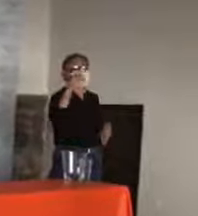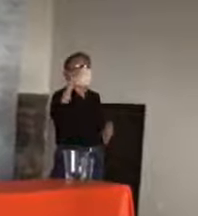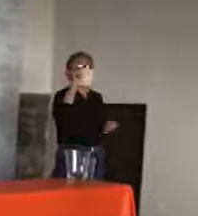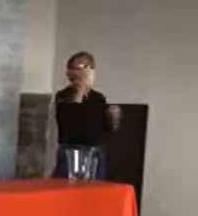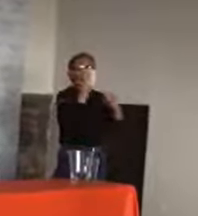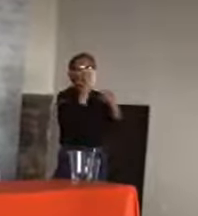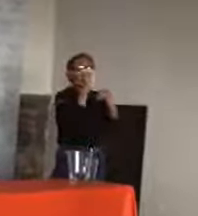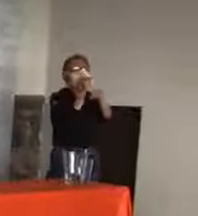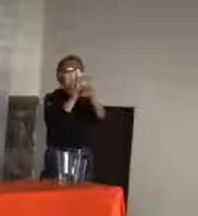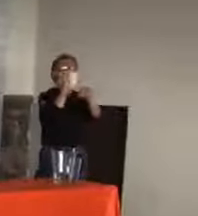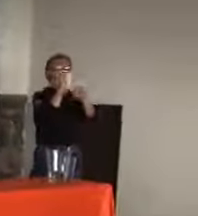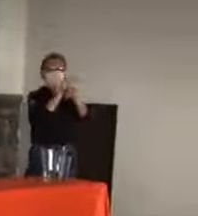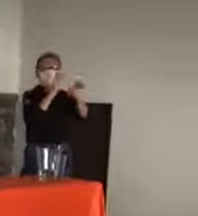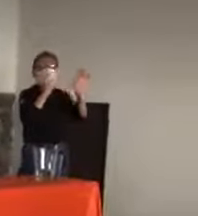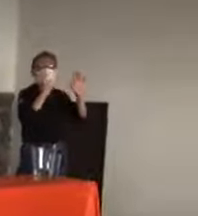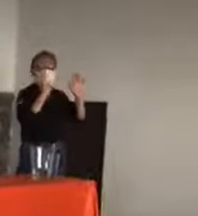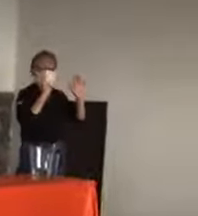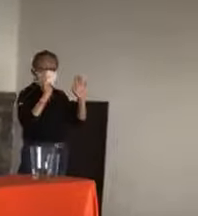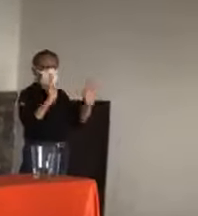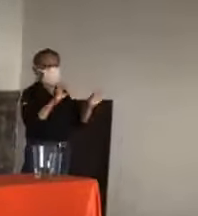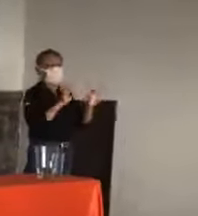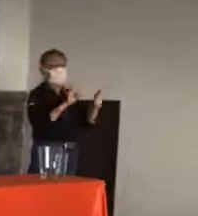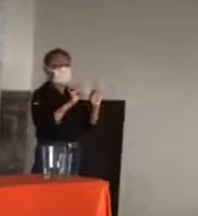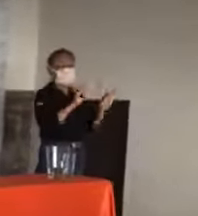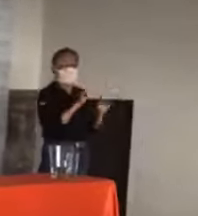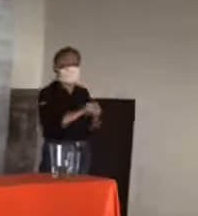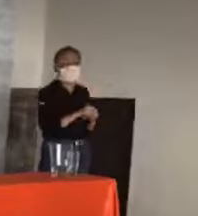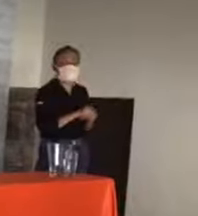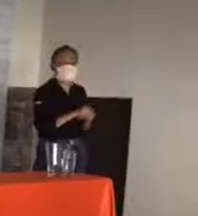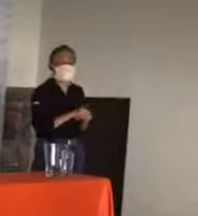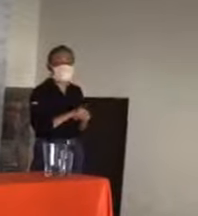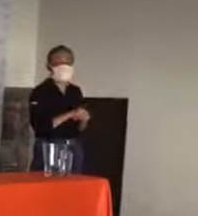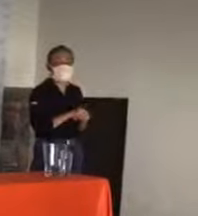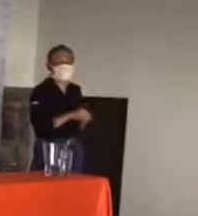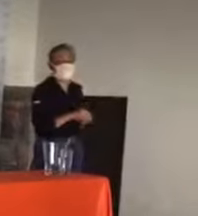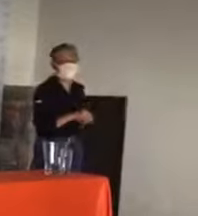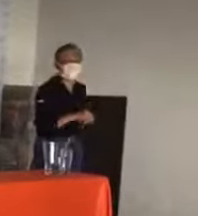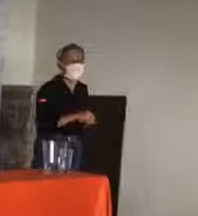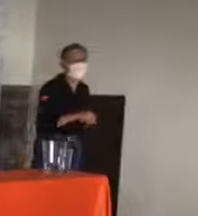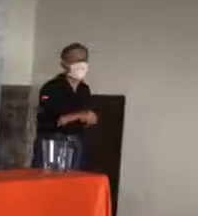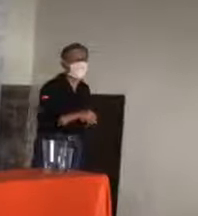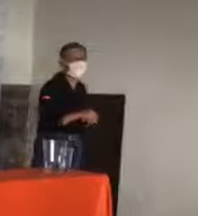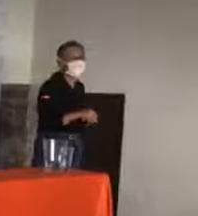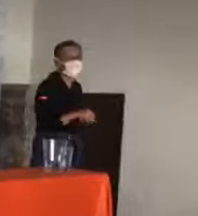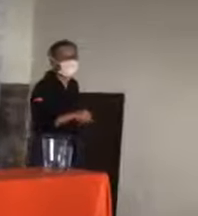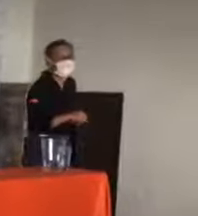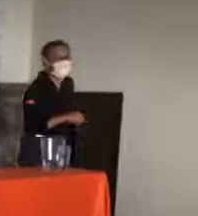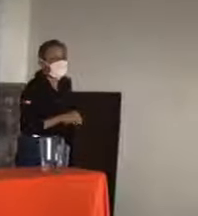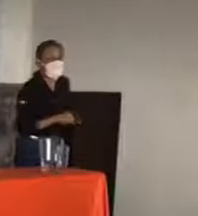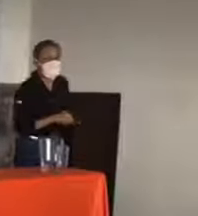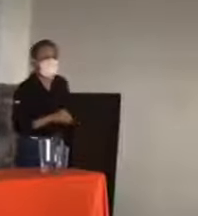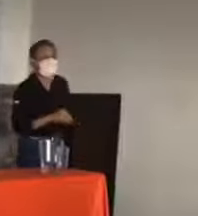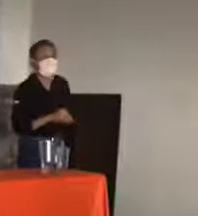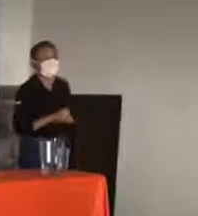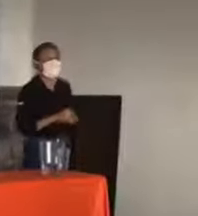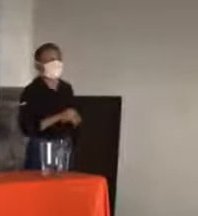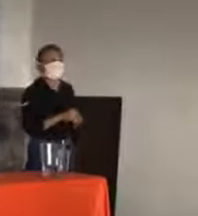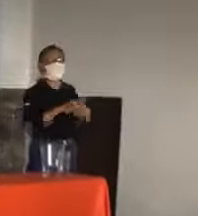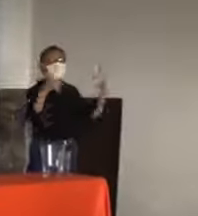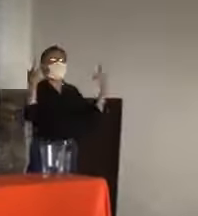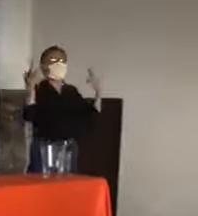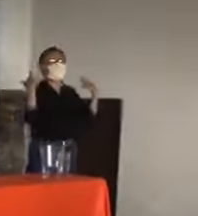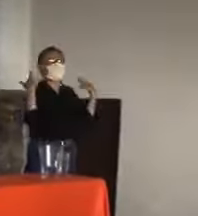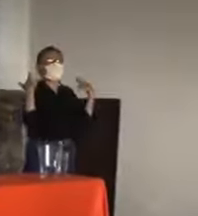a sexto año. El profesor tiene múltiples gestiones, solo queremos hablar